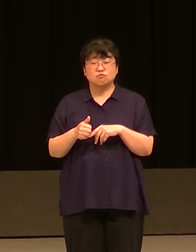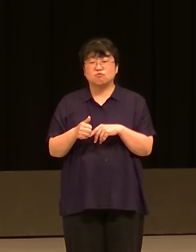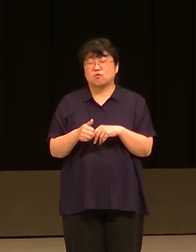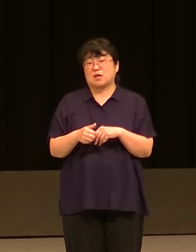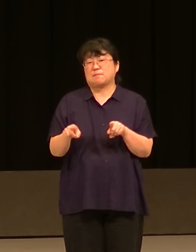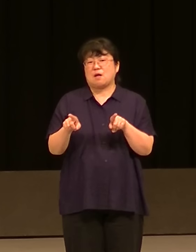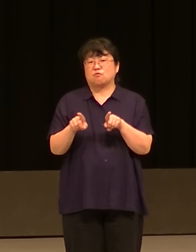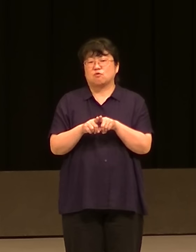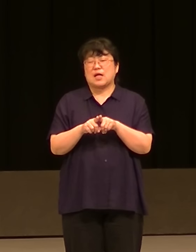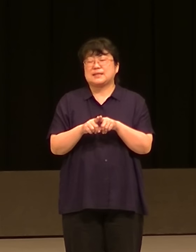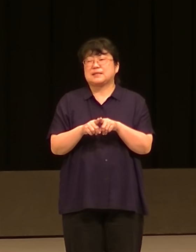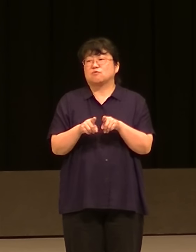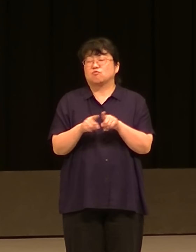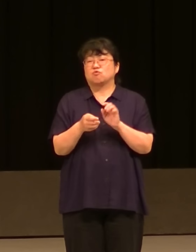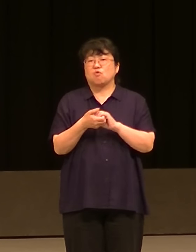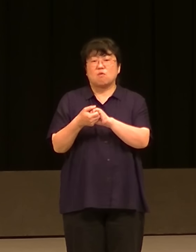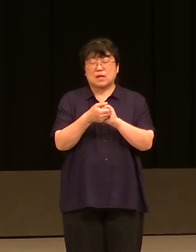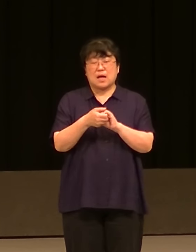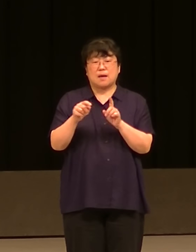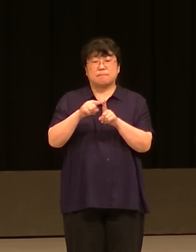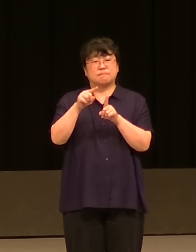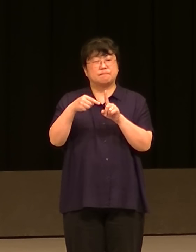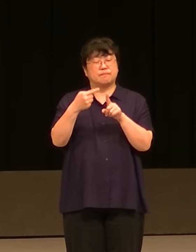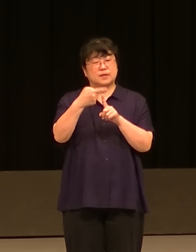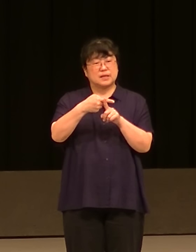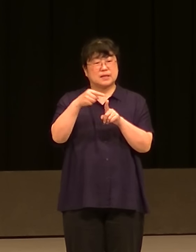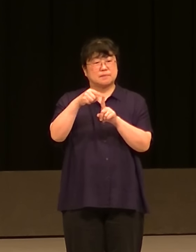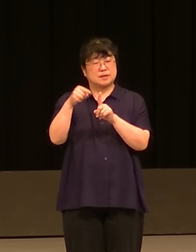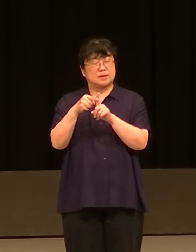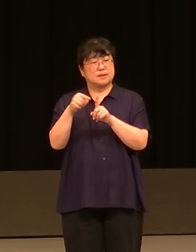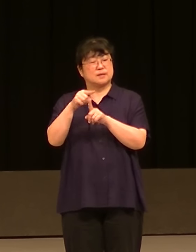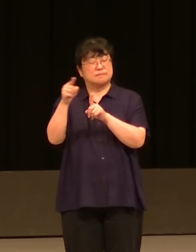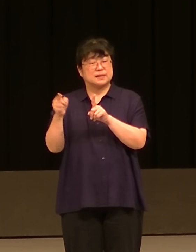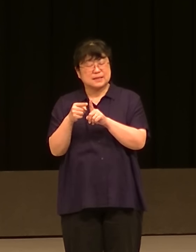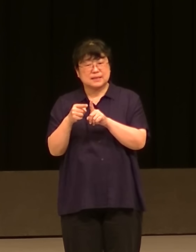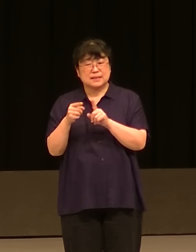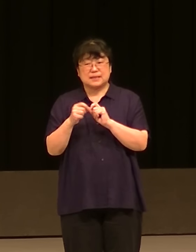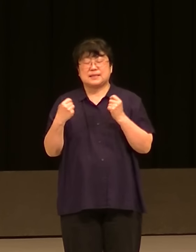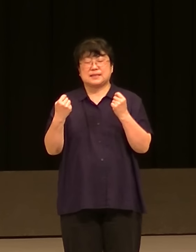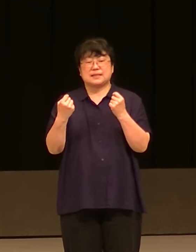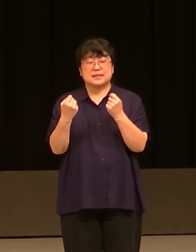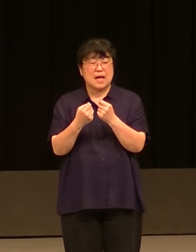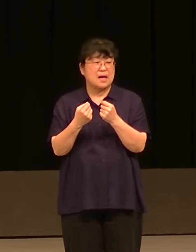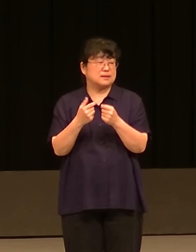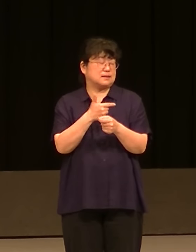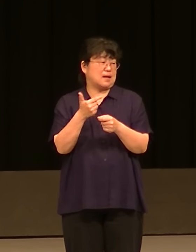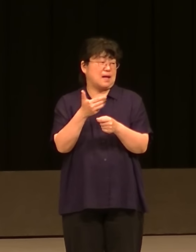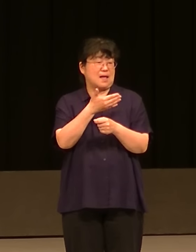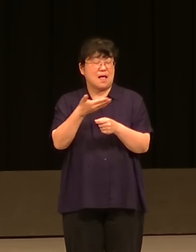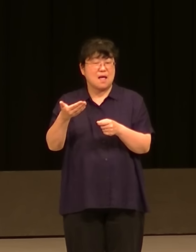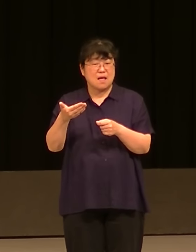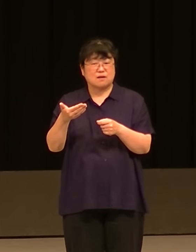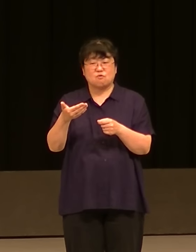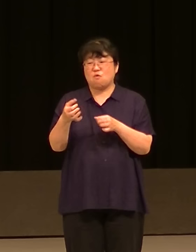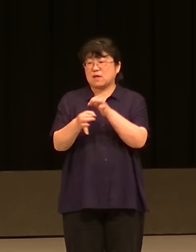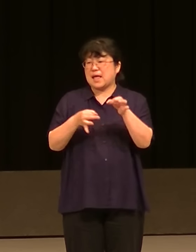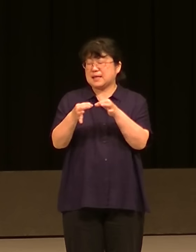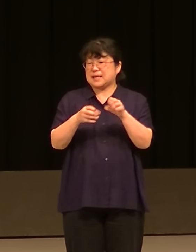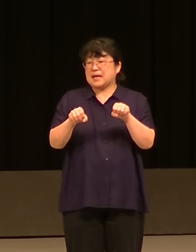ップ協定、TPP、環太平洋経済連携協定というものでござい